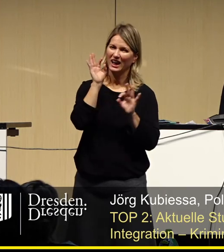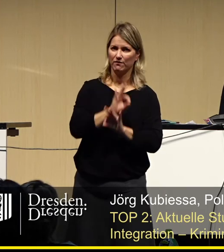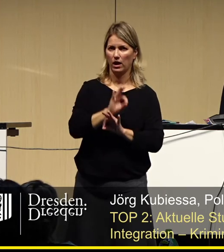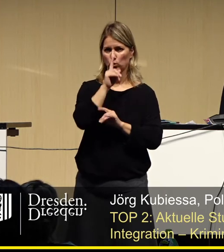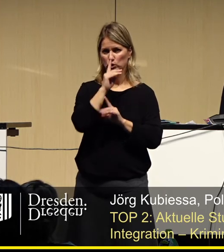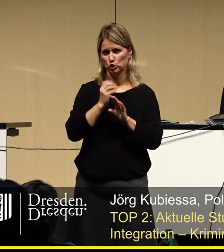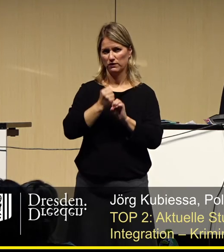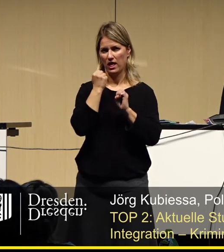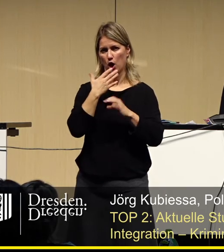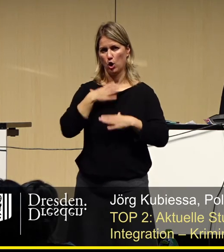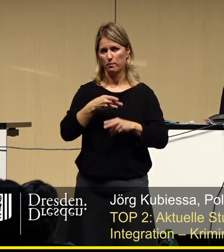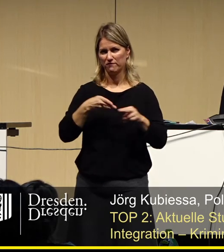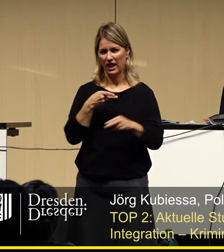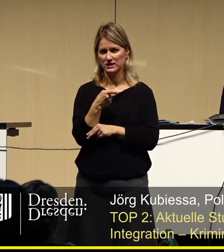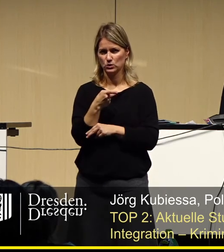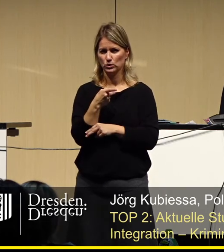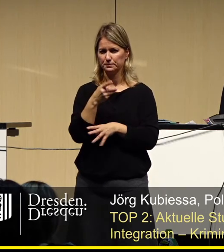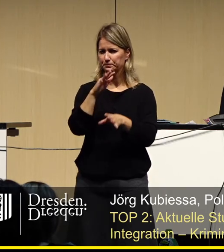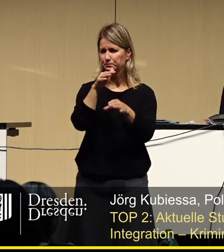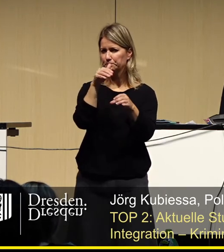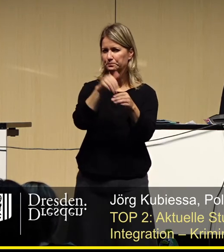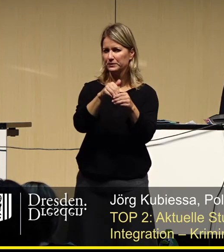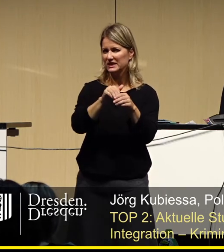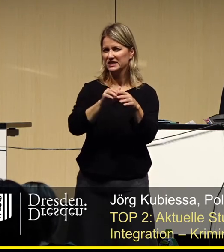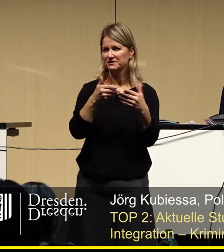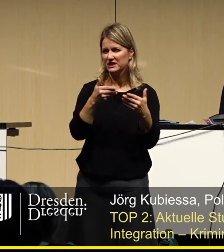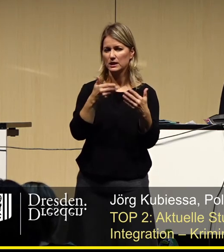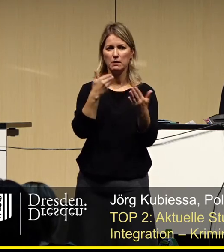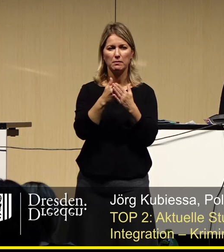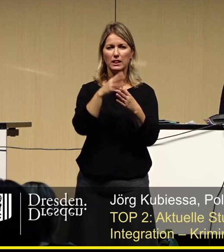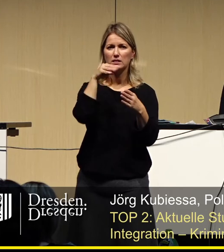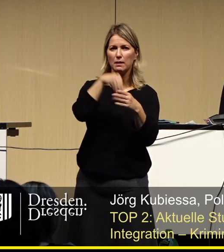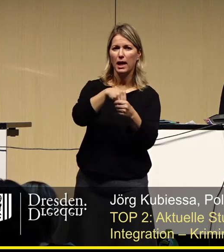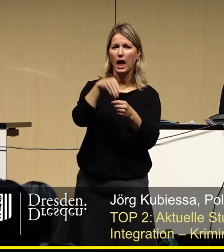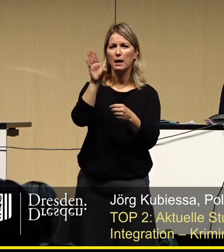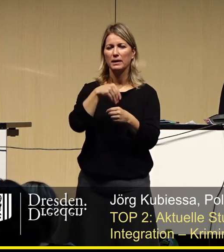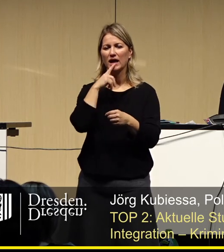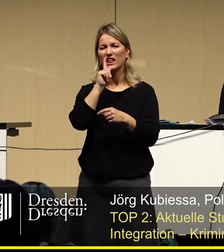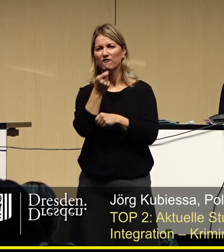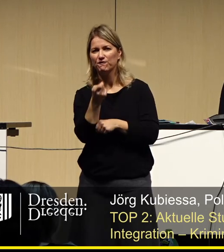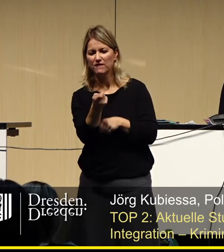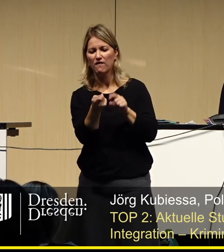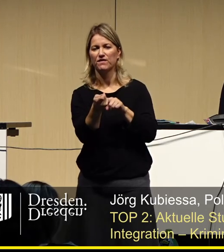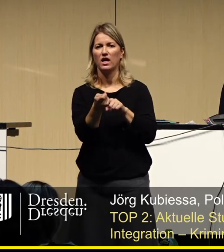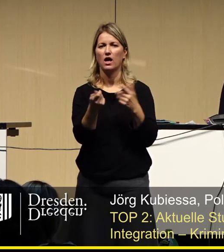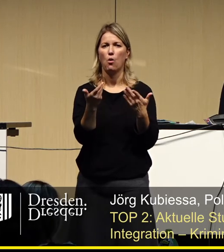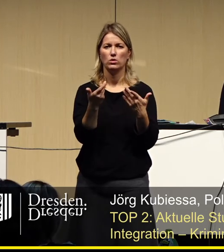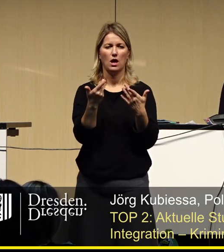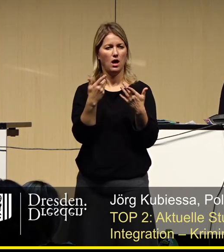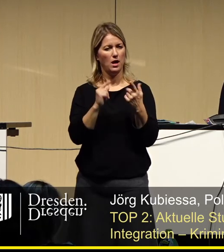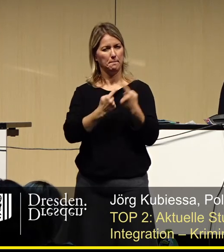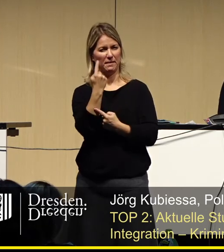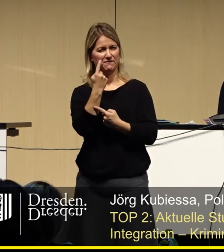Körperverletzungen. Das sind Handlungen, wo Sie entweder mit einer Tatwaffe oder in einer besonderen Art und